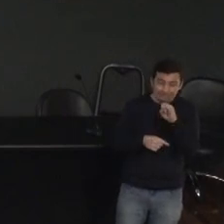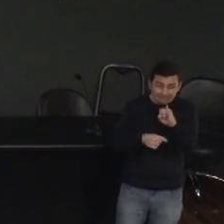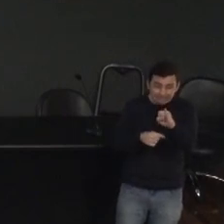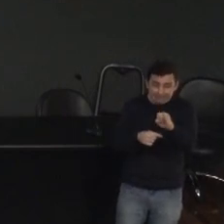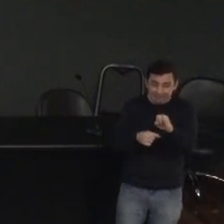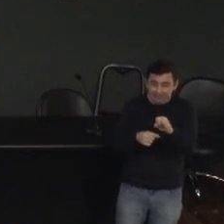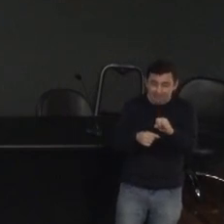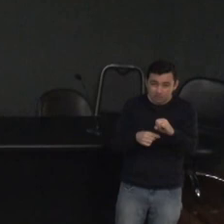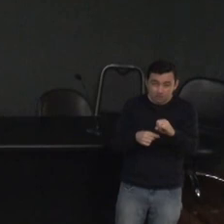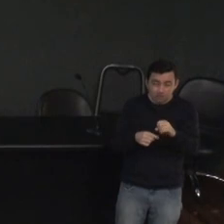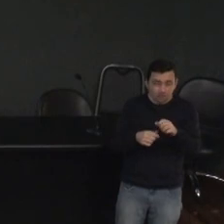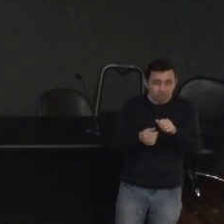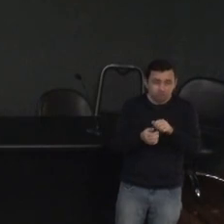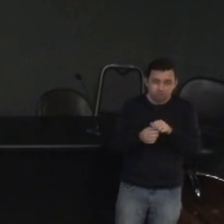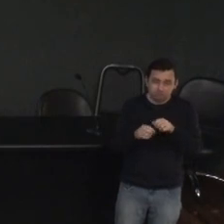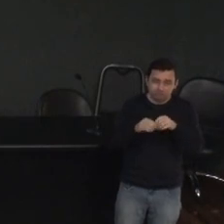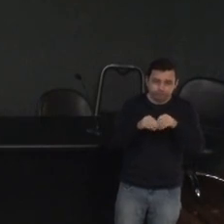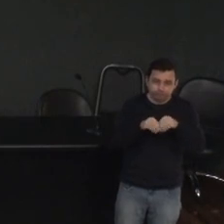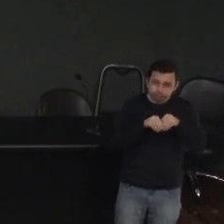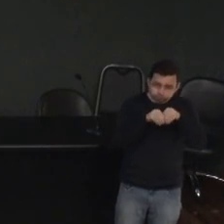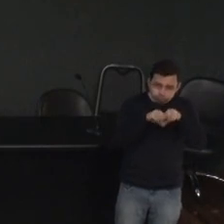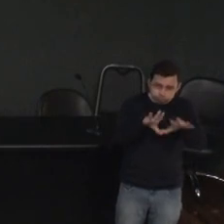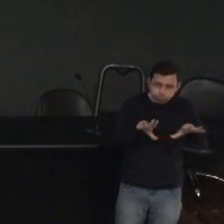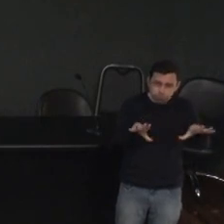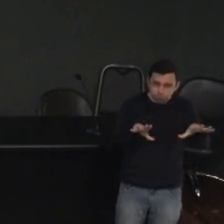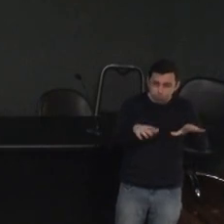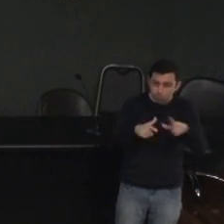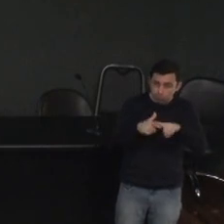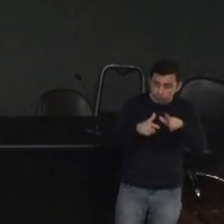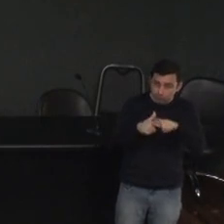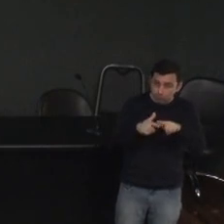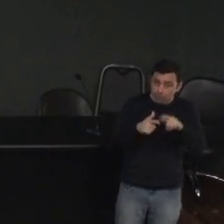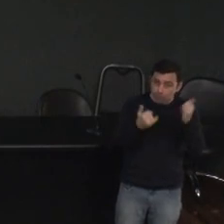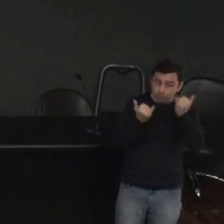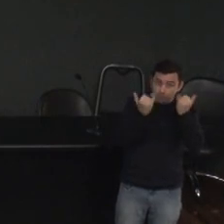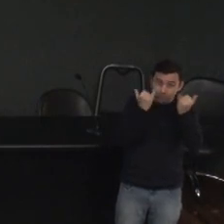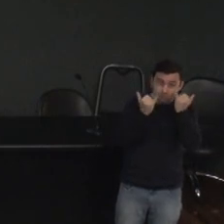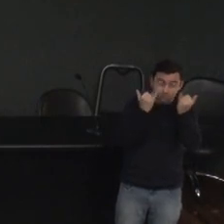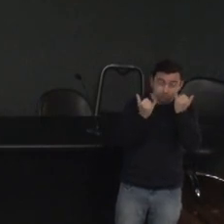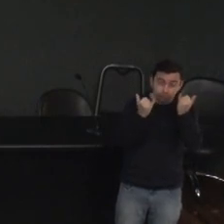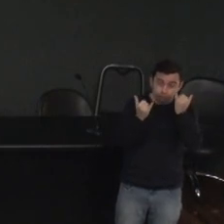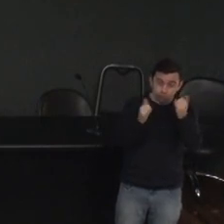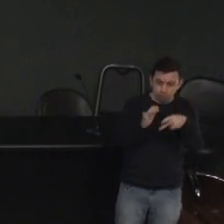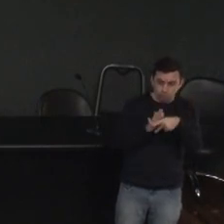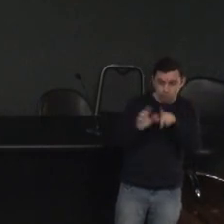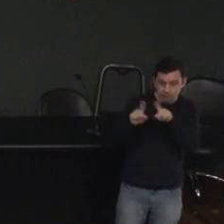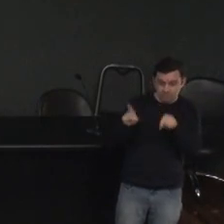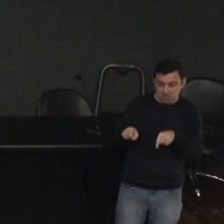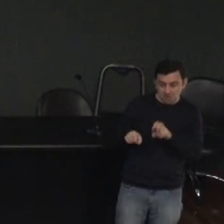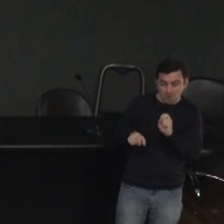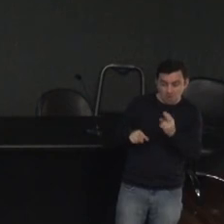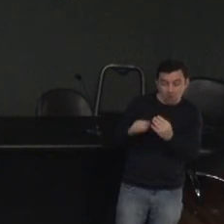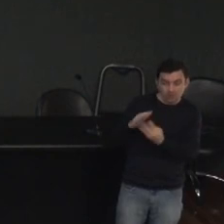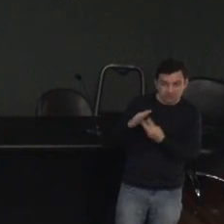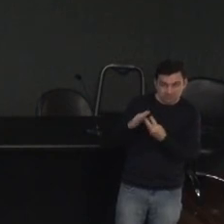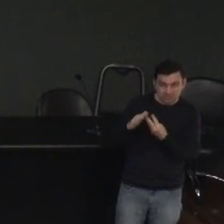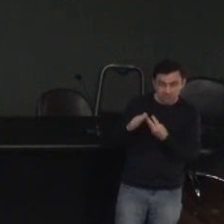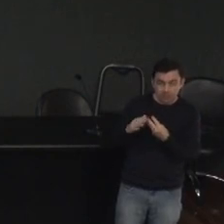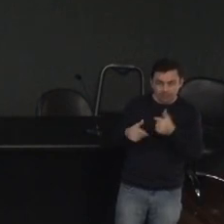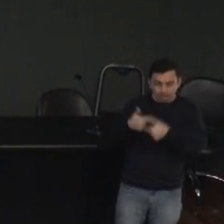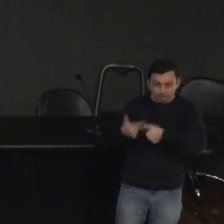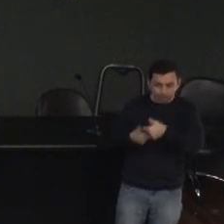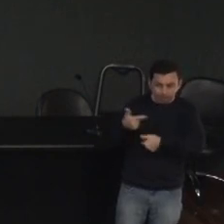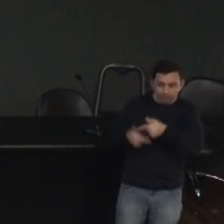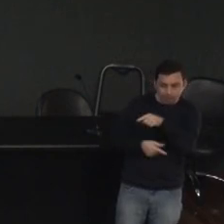vaza um dado de um terceiro que está utilizando né um dado de alguns Servidor ou um dado de terceiros que são envolvidos na prestação